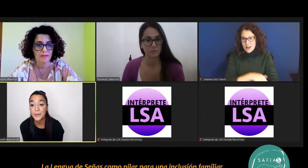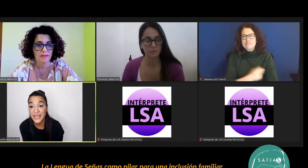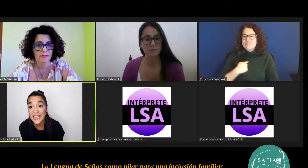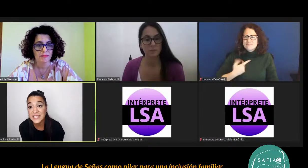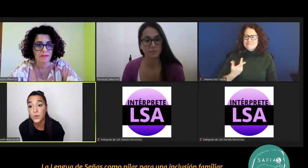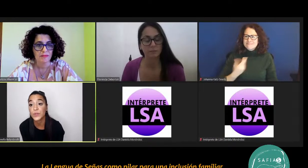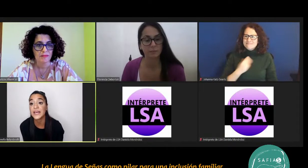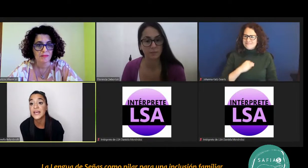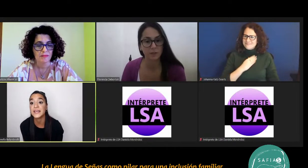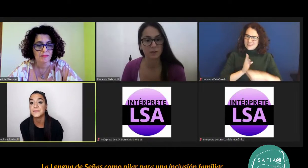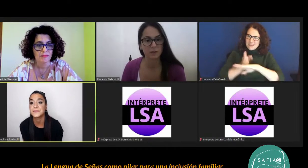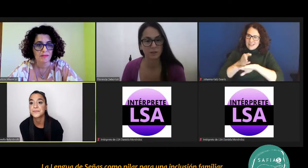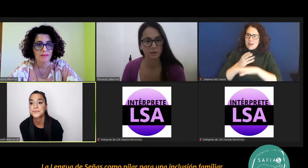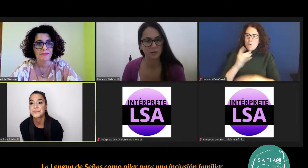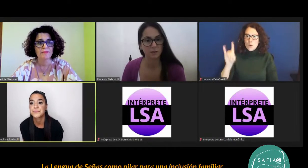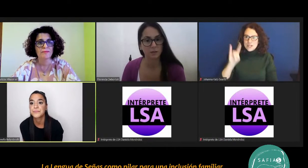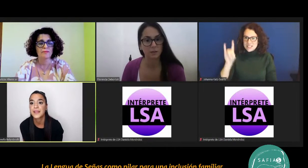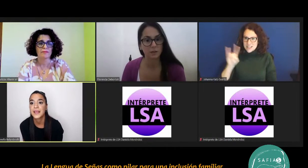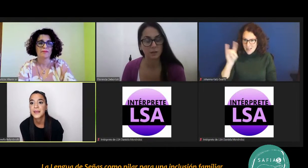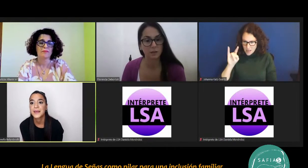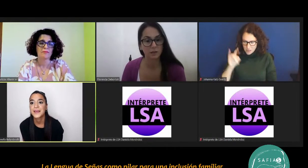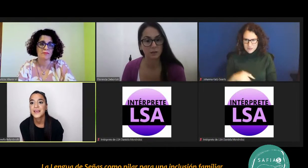Cuando terminé la secundaria,